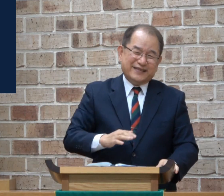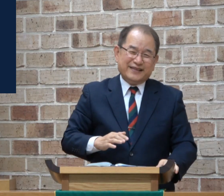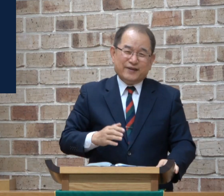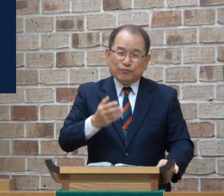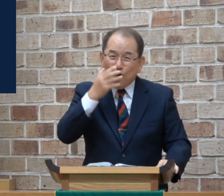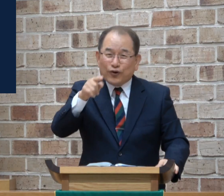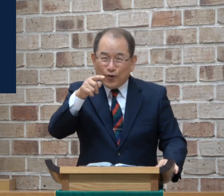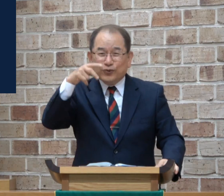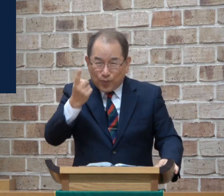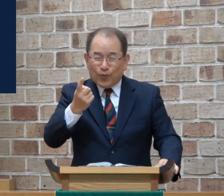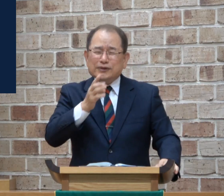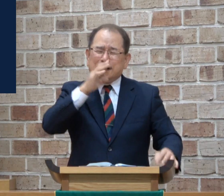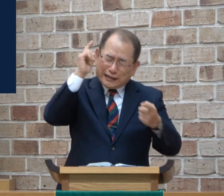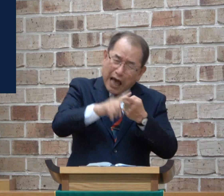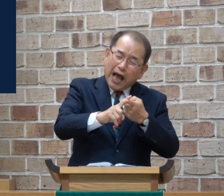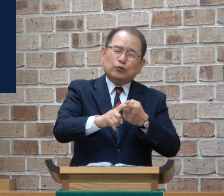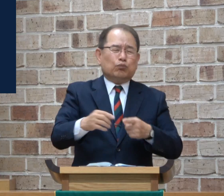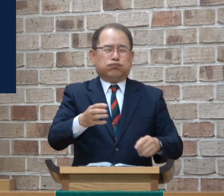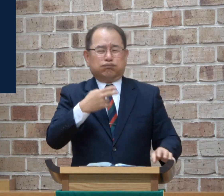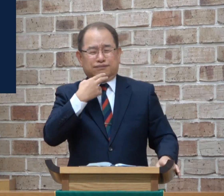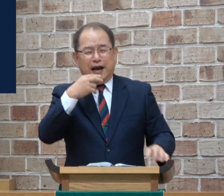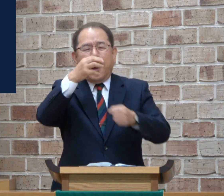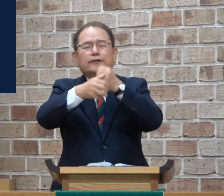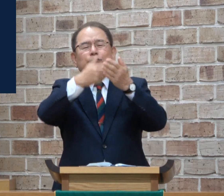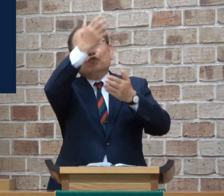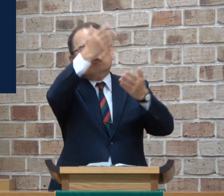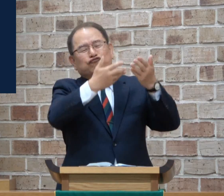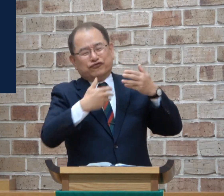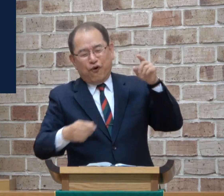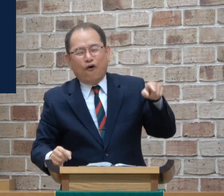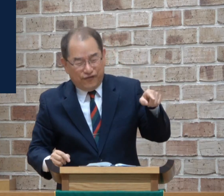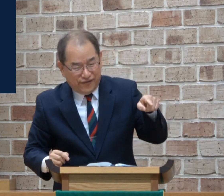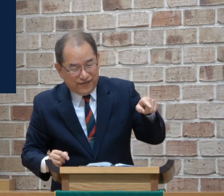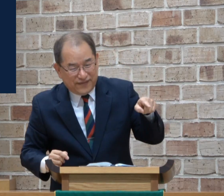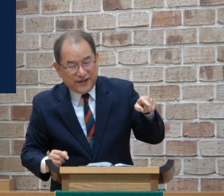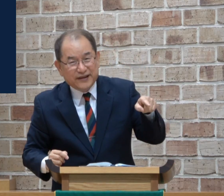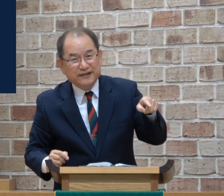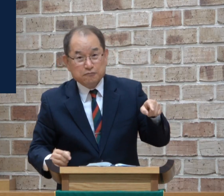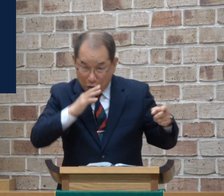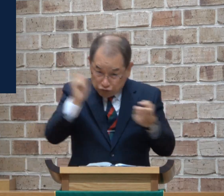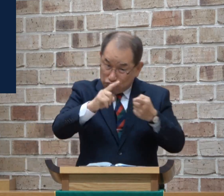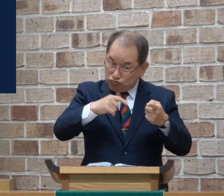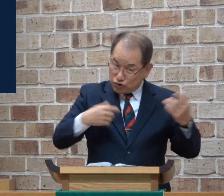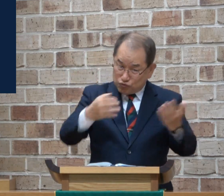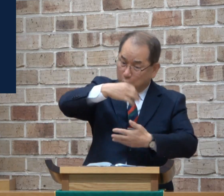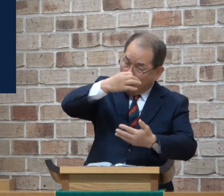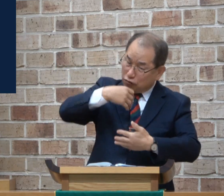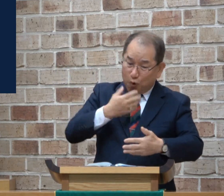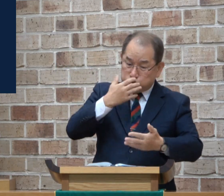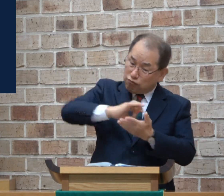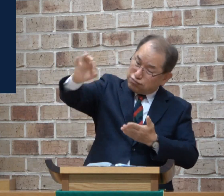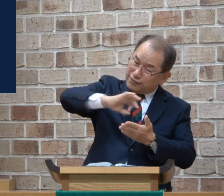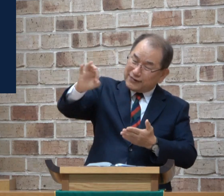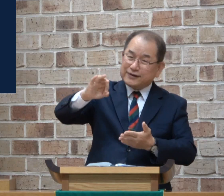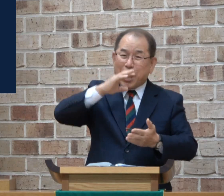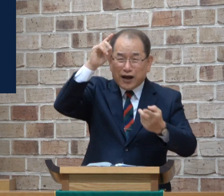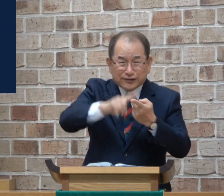당연한 것은 없습니다. 하나님께서 주신 것입니다. 뭐 당연한 거 아니야? 내가 벌었으니까 내가 먹는데.